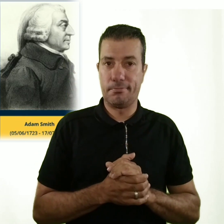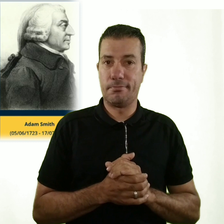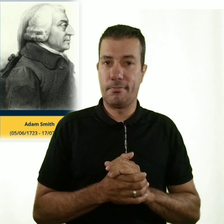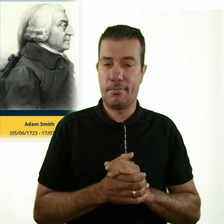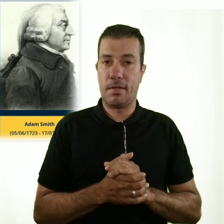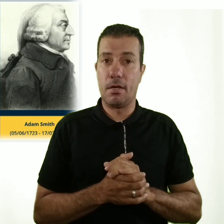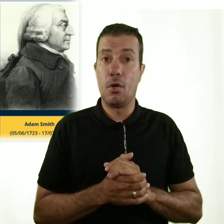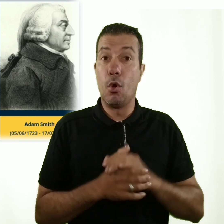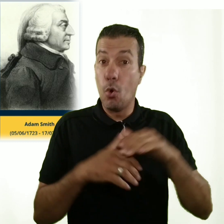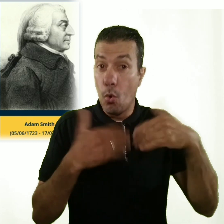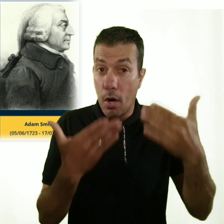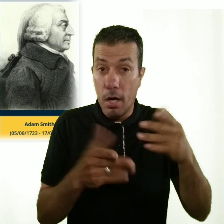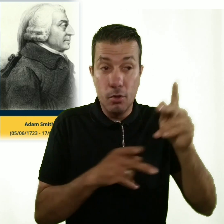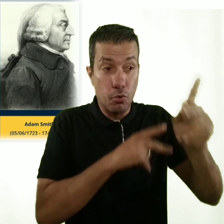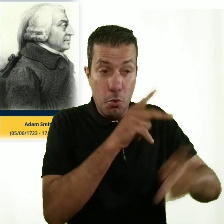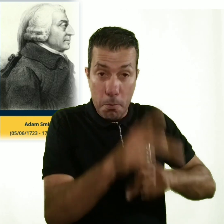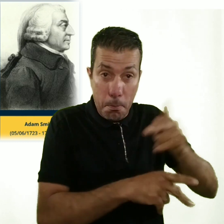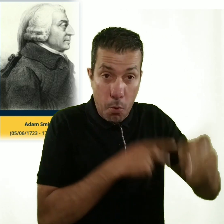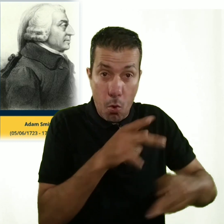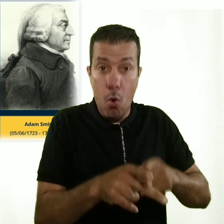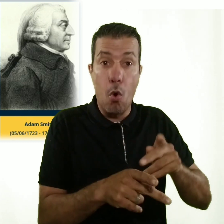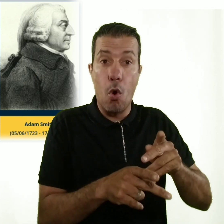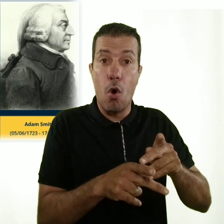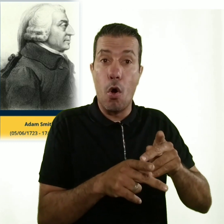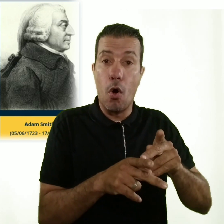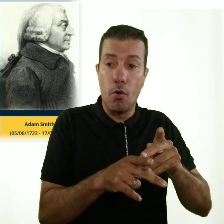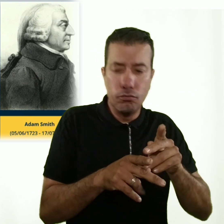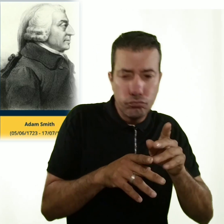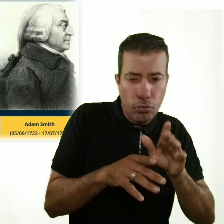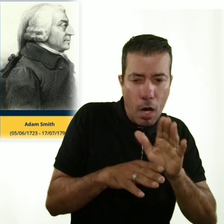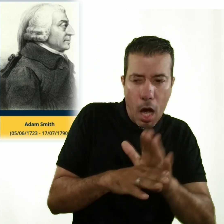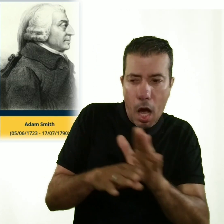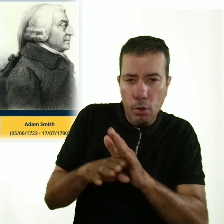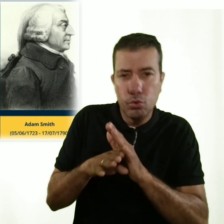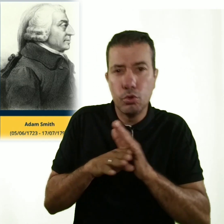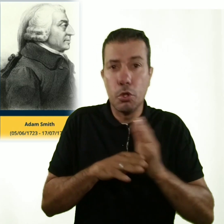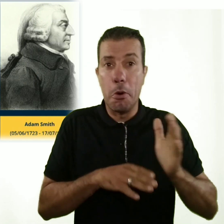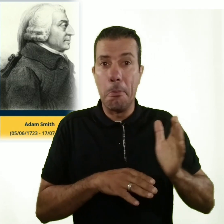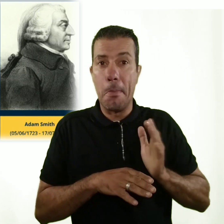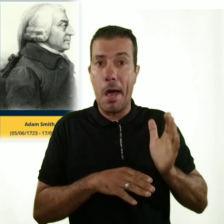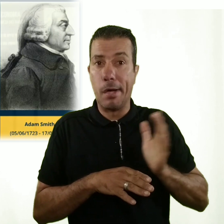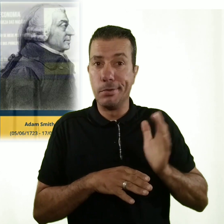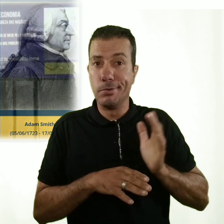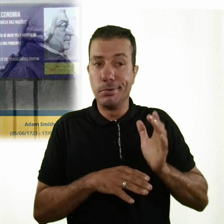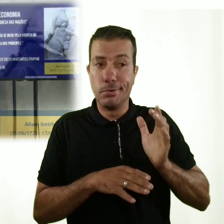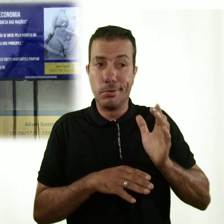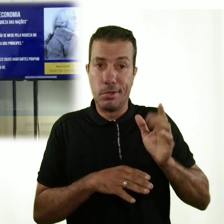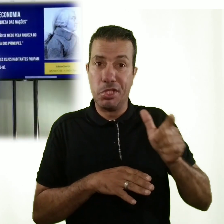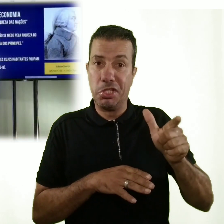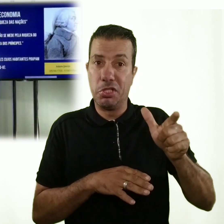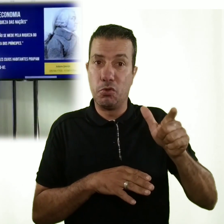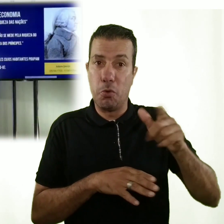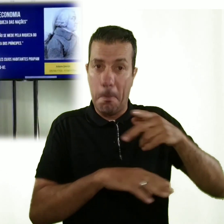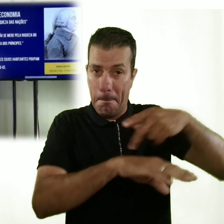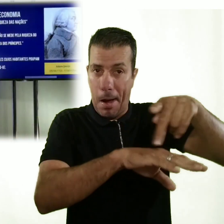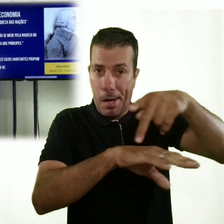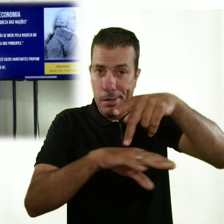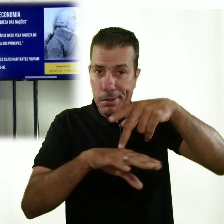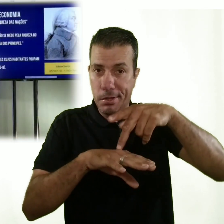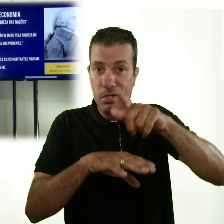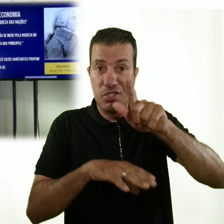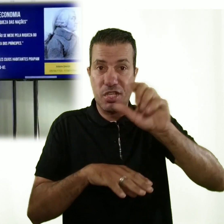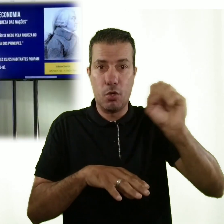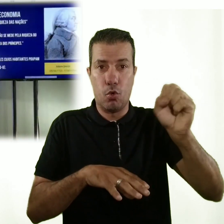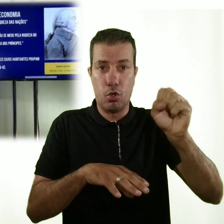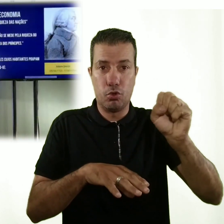Quando o povo poupa, o país fica rico. E os G8, o grupo dos 8 países mais ricos do planeta,